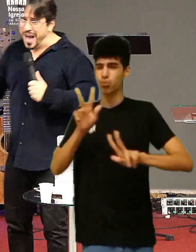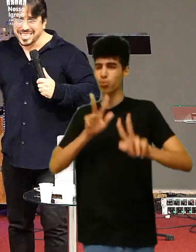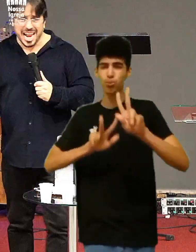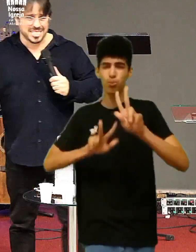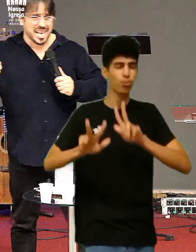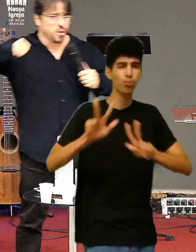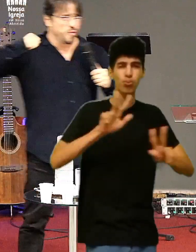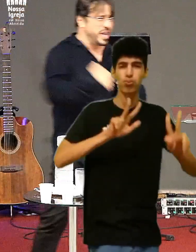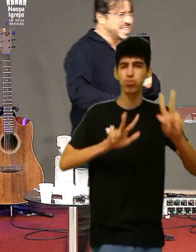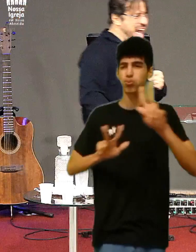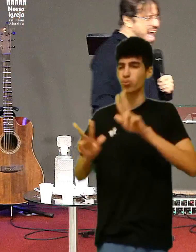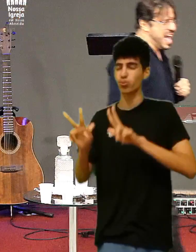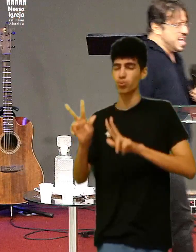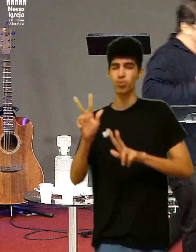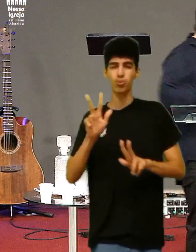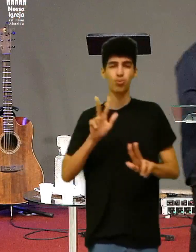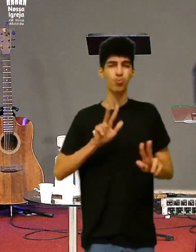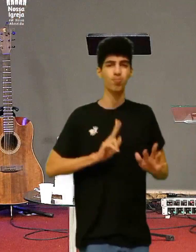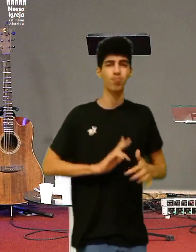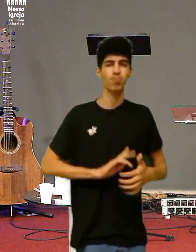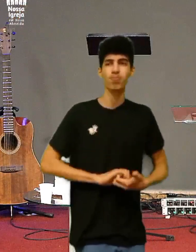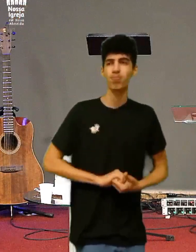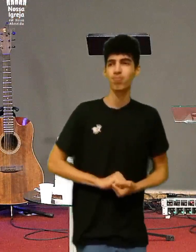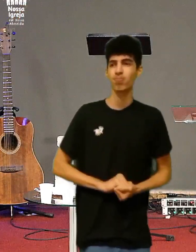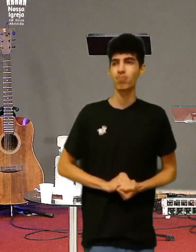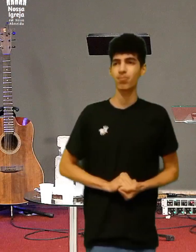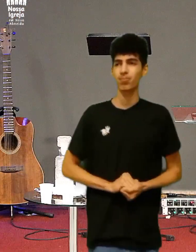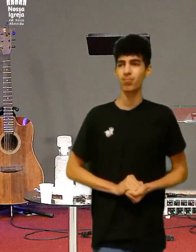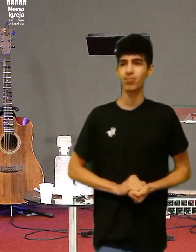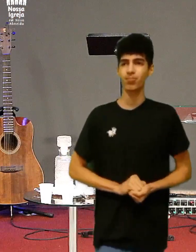E vai trazendo vida, vida.